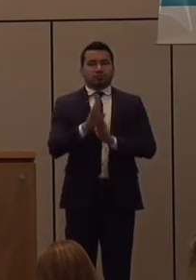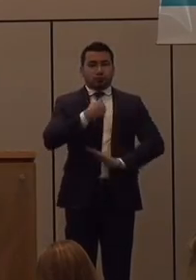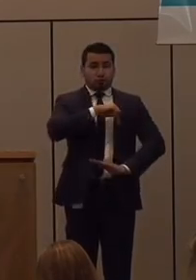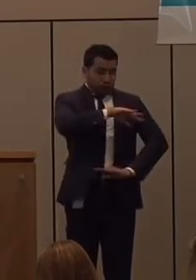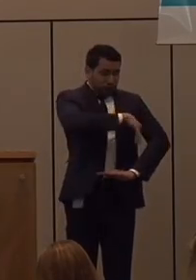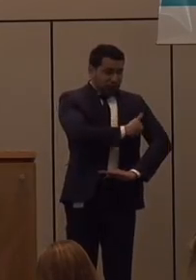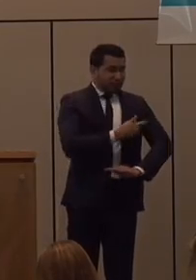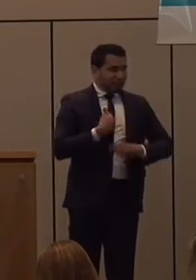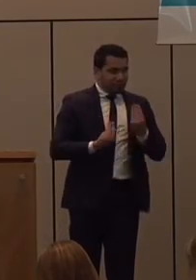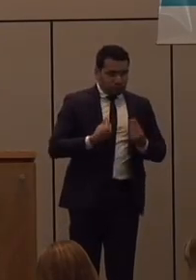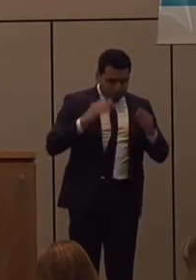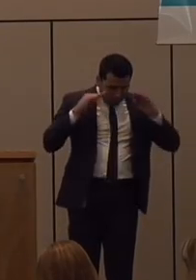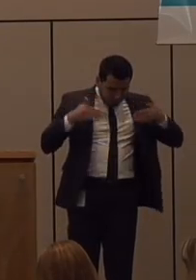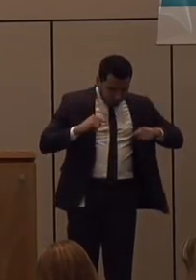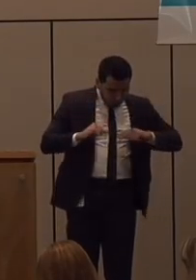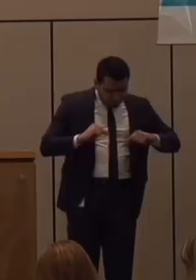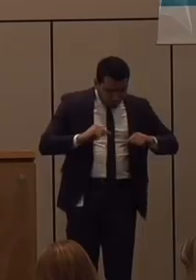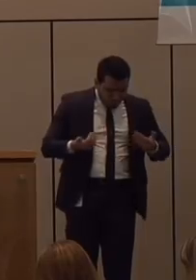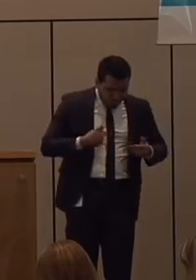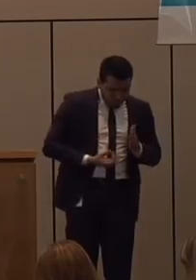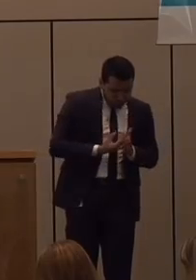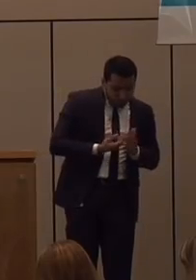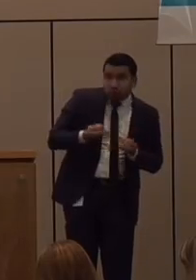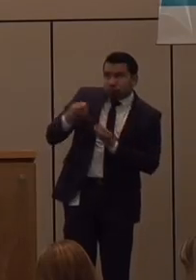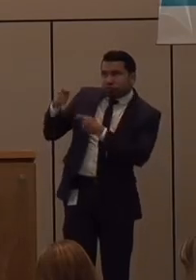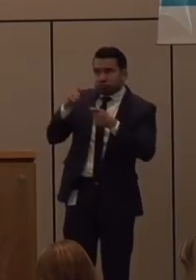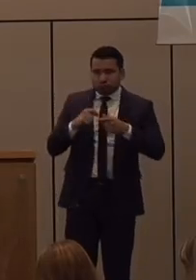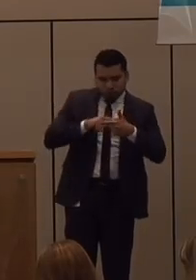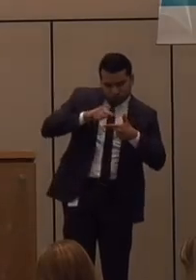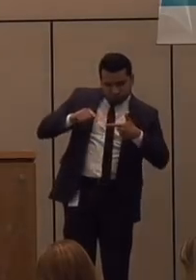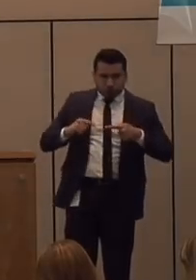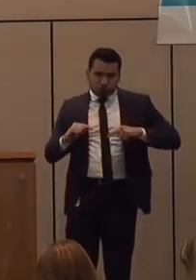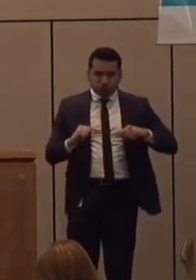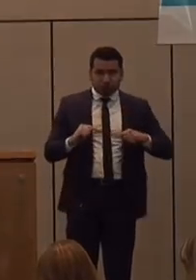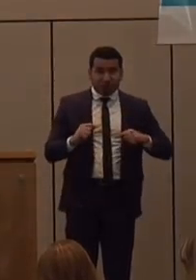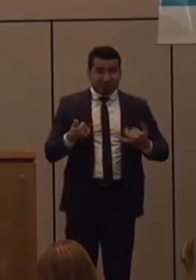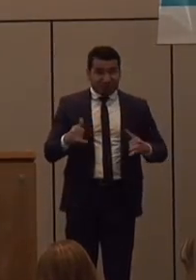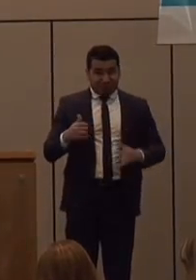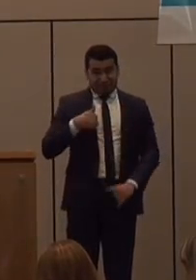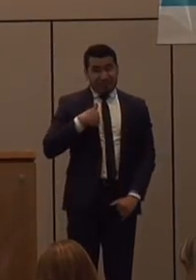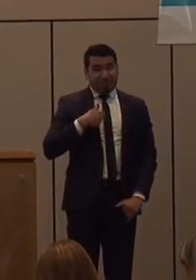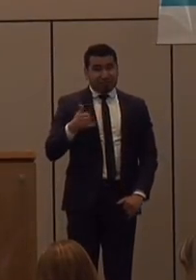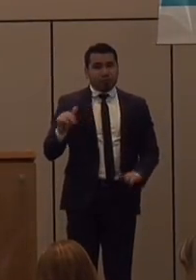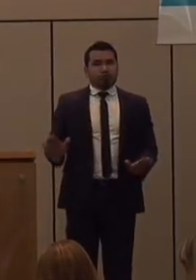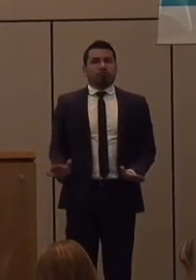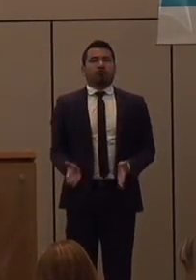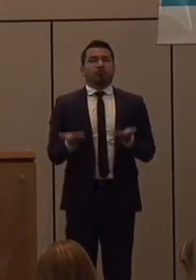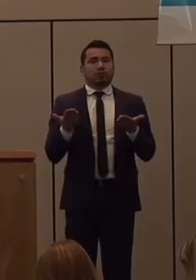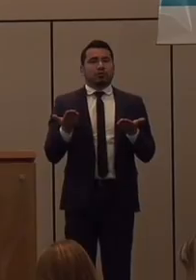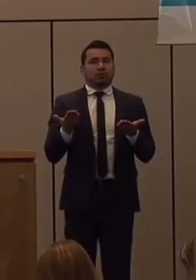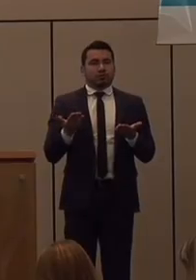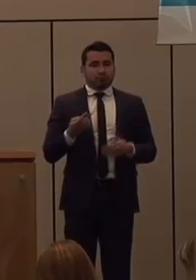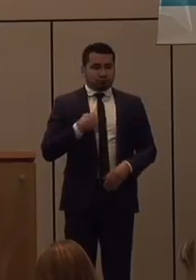días hemos tenido varias comisiones administradoras y ahí que hemos hecho con canadá mejoramos el tema de origen le